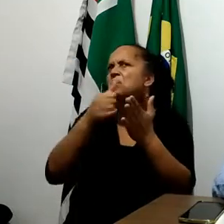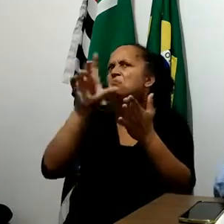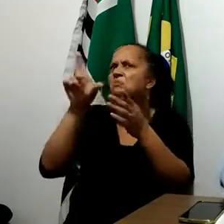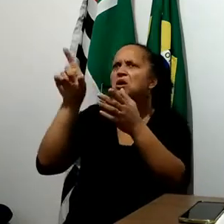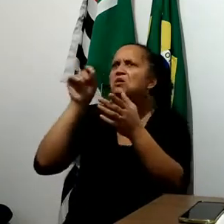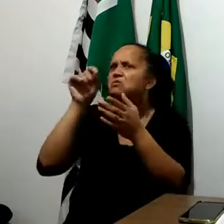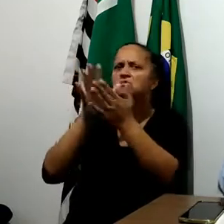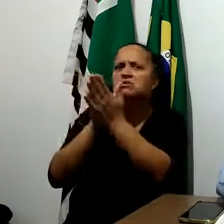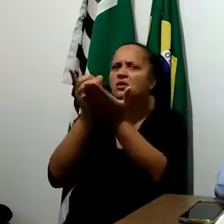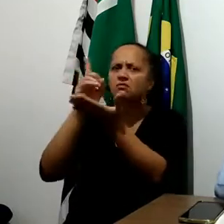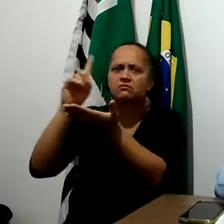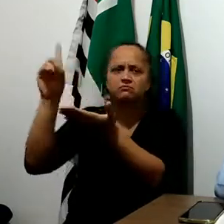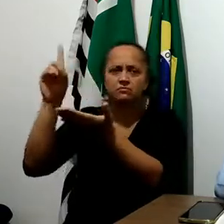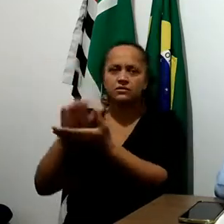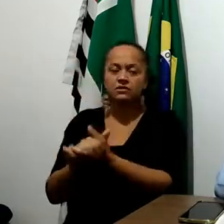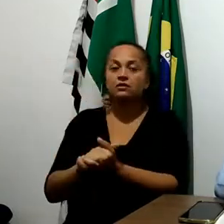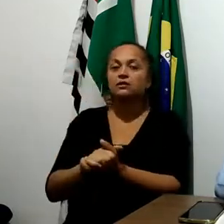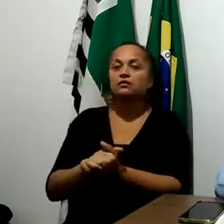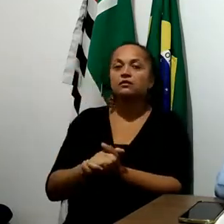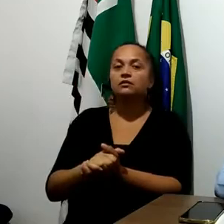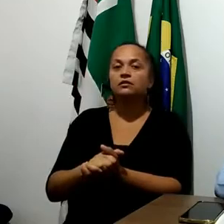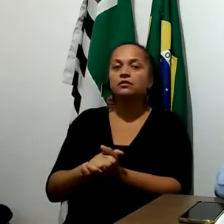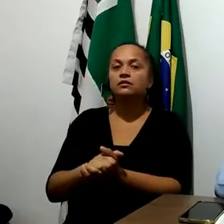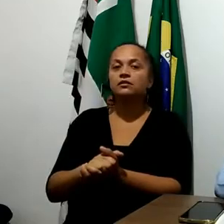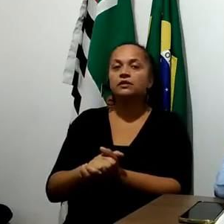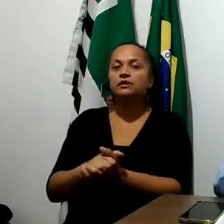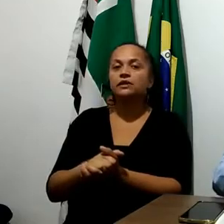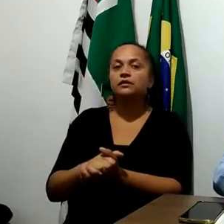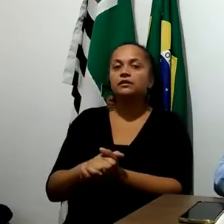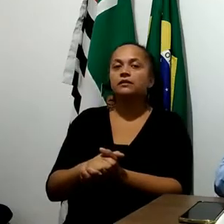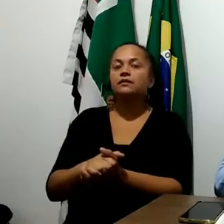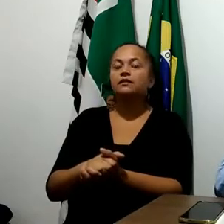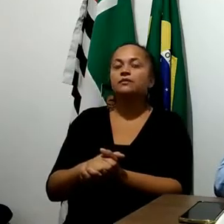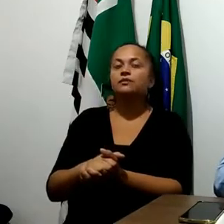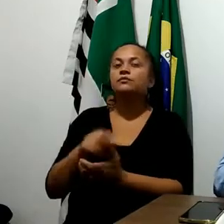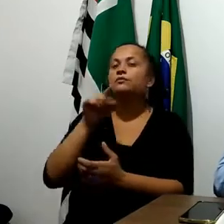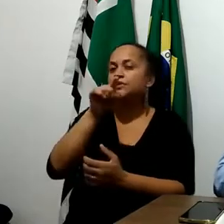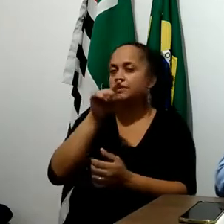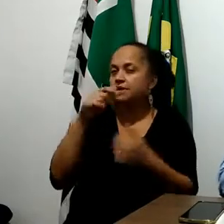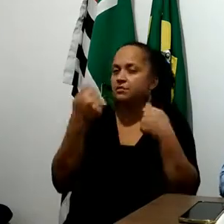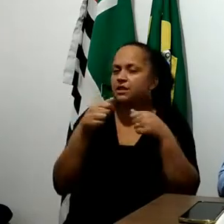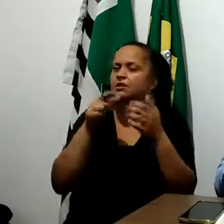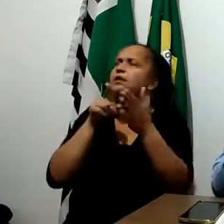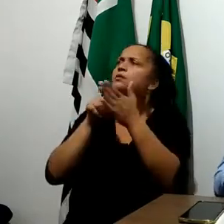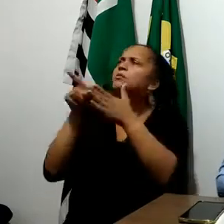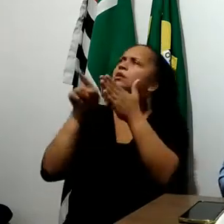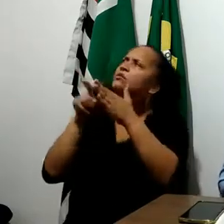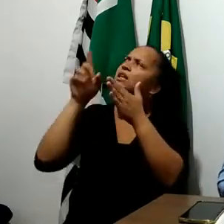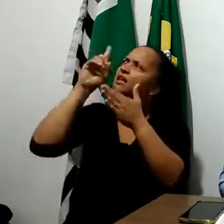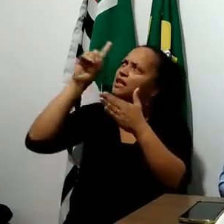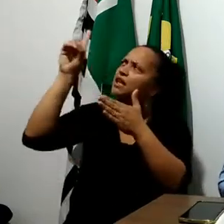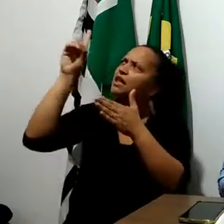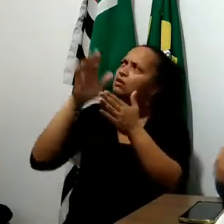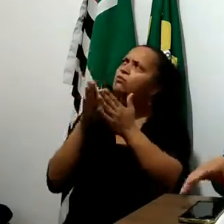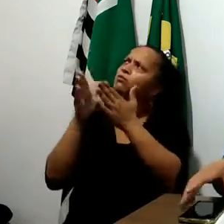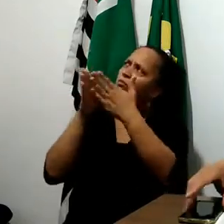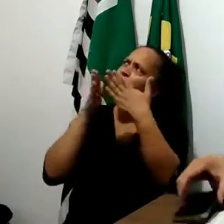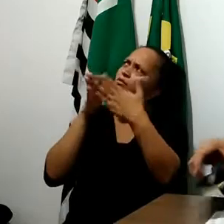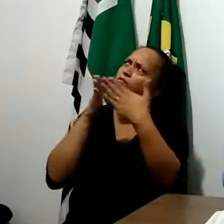você perguntar para Deus. É você perguntar na palavra. Olha o que diz os